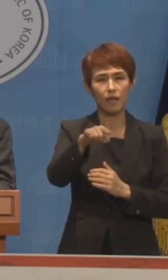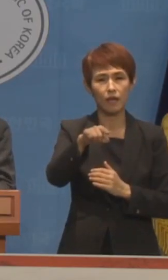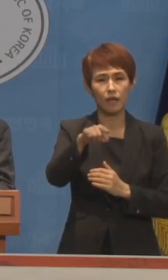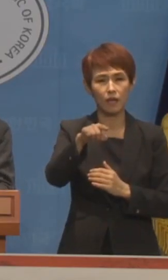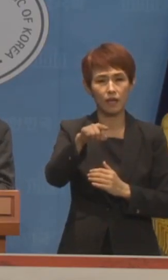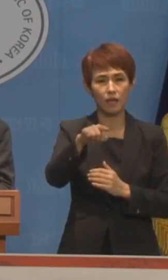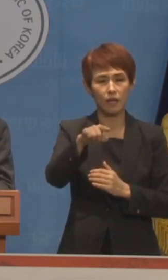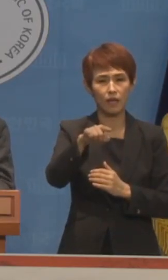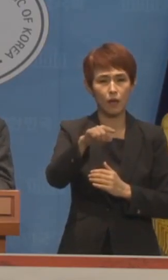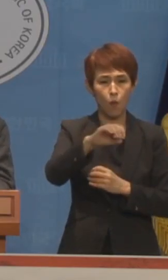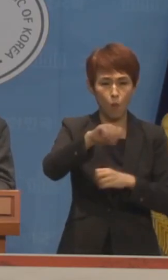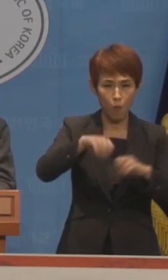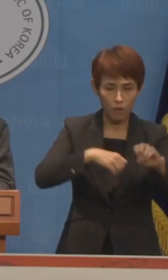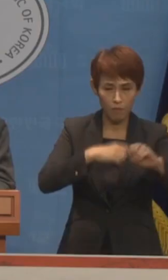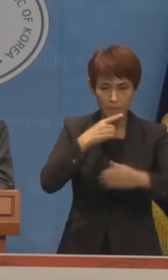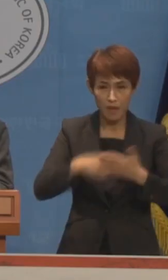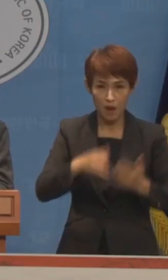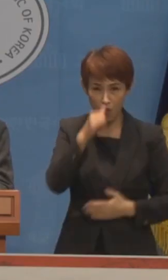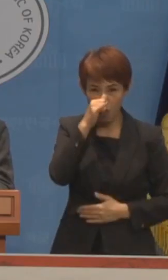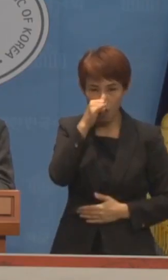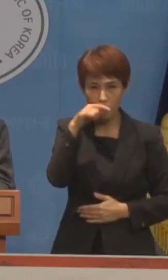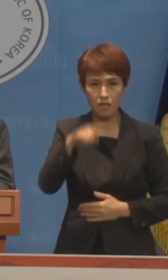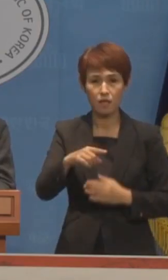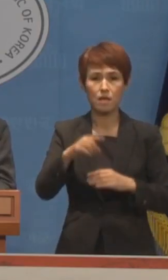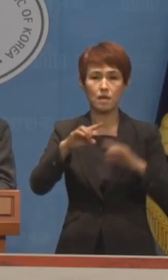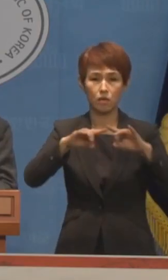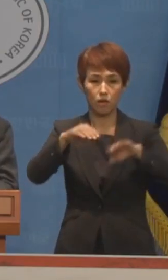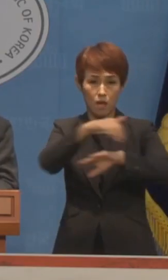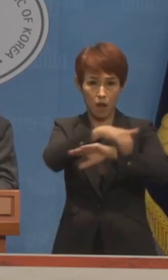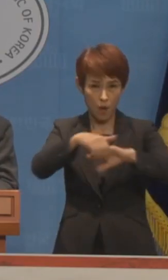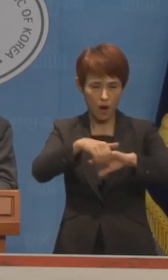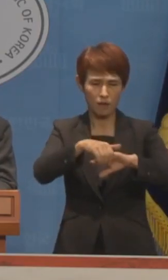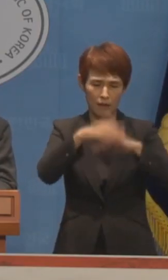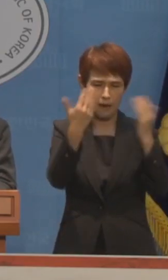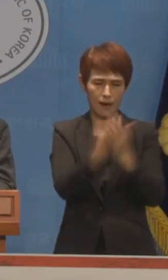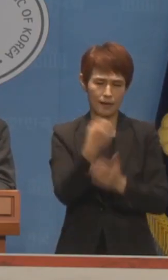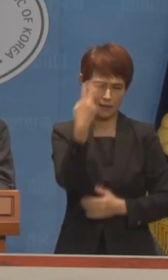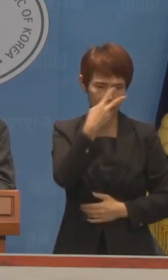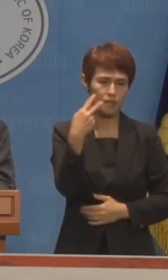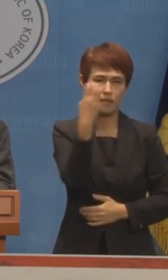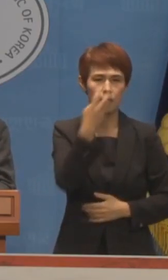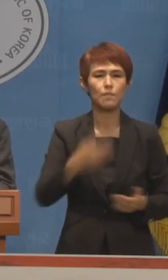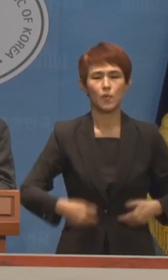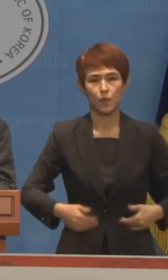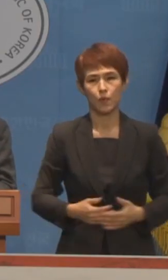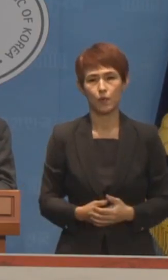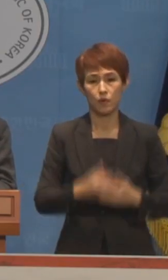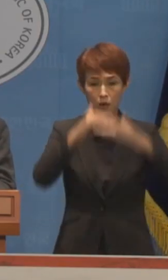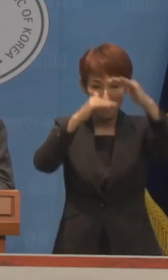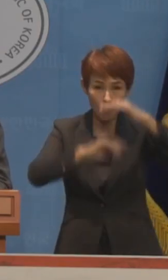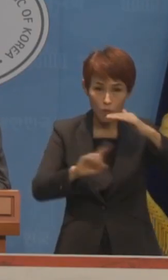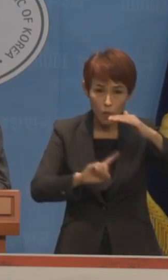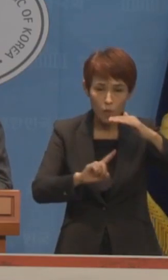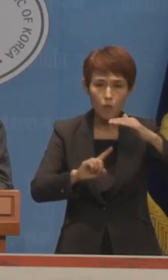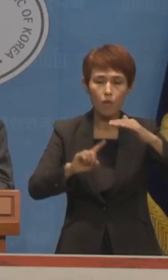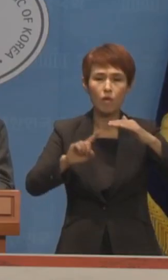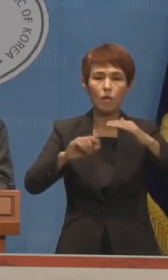기본계획은 전면 재검토돼야 된다고 생각합니다. 그 내용을 살펴보면 기후위기